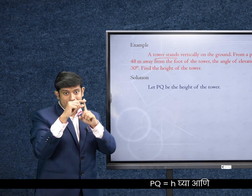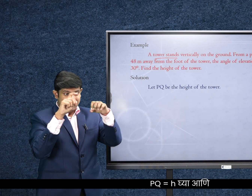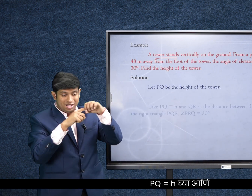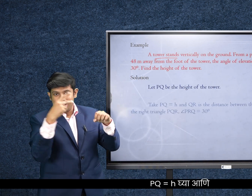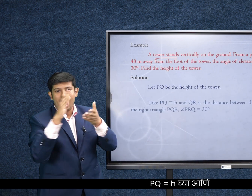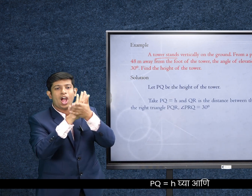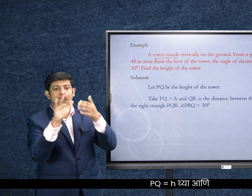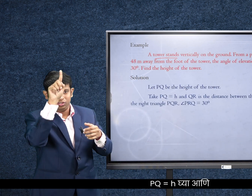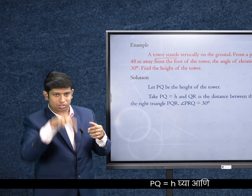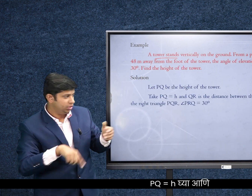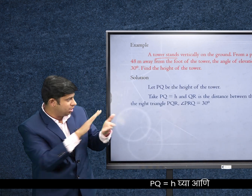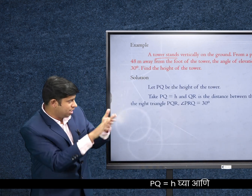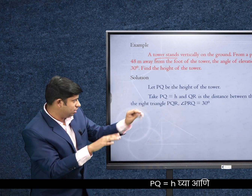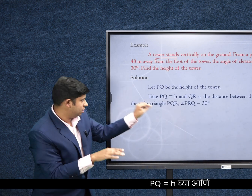PQ बरोबर H घ्या